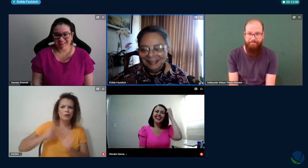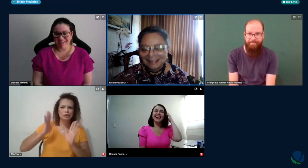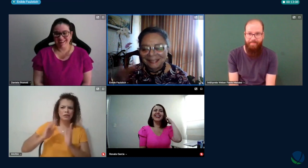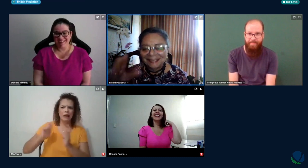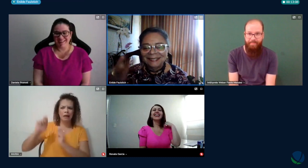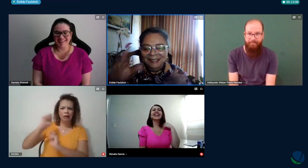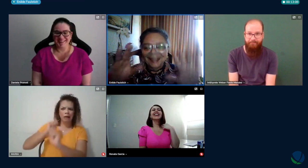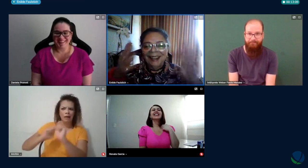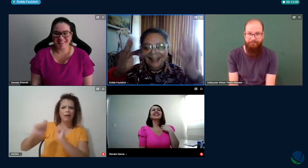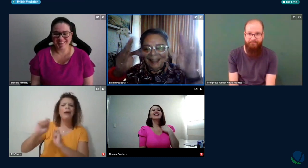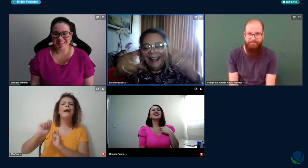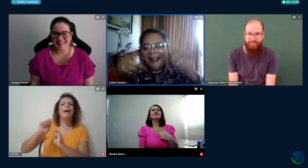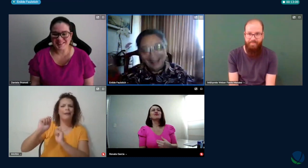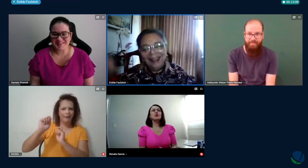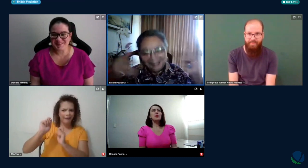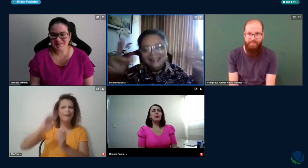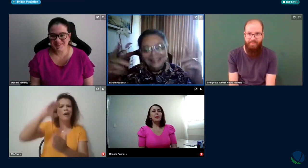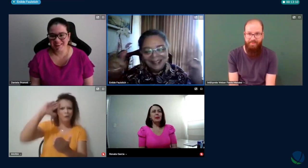Né?